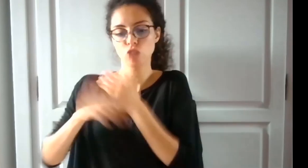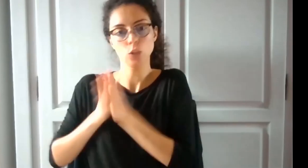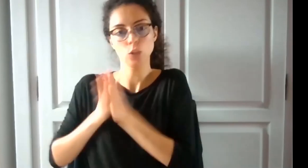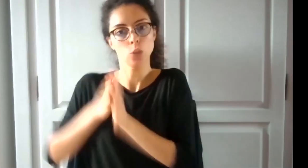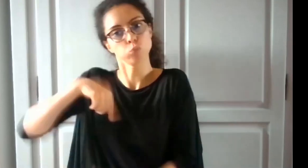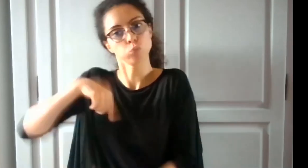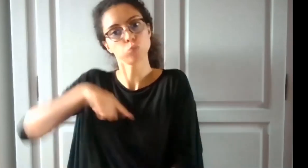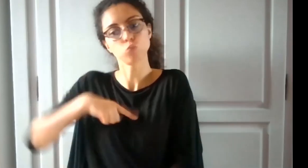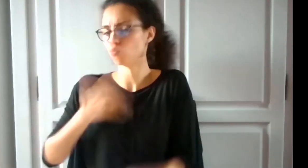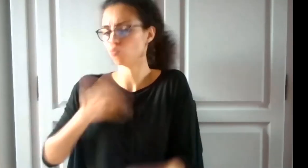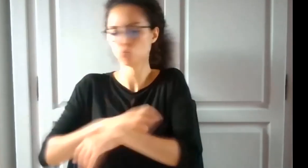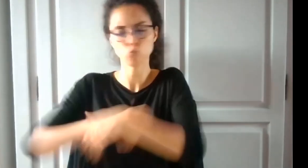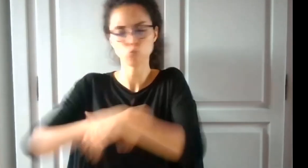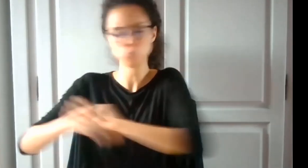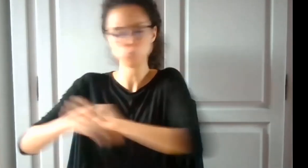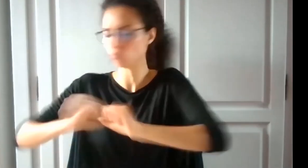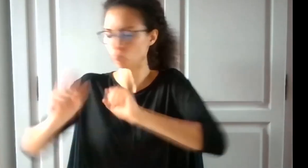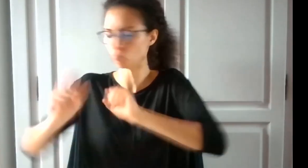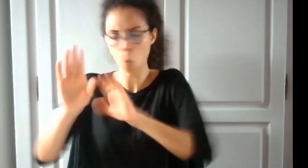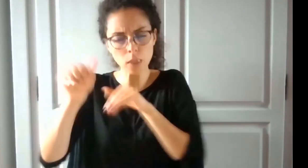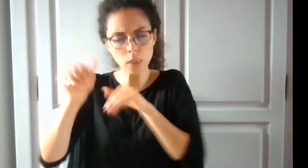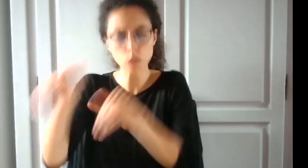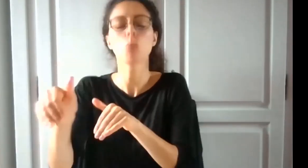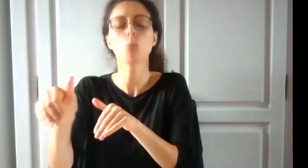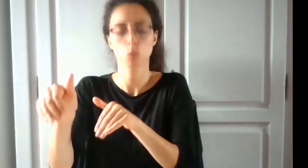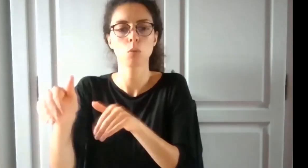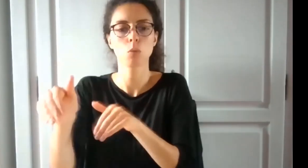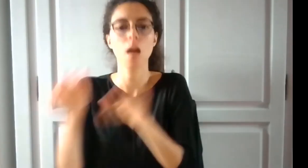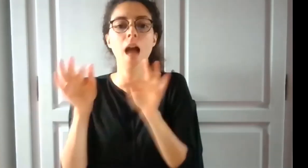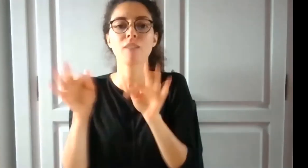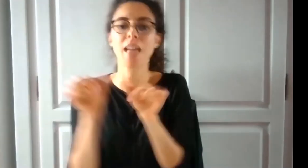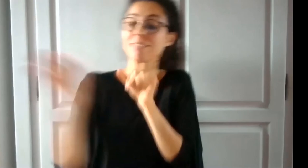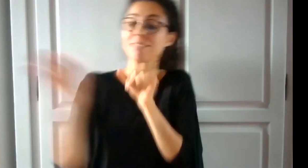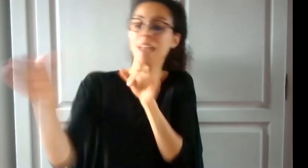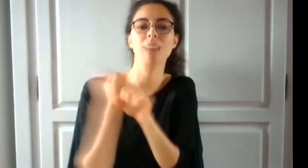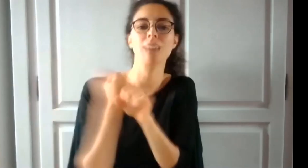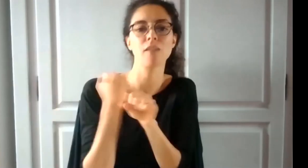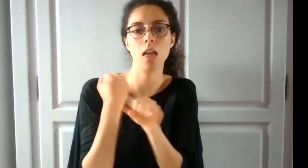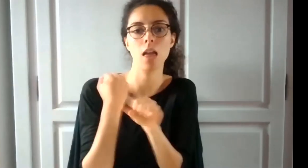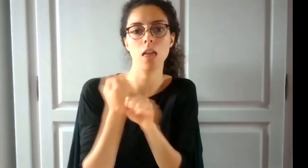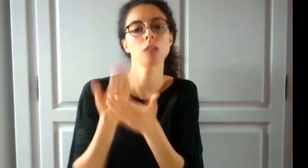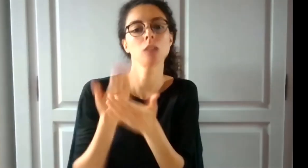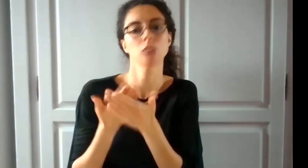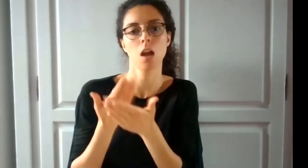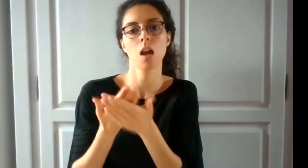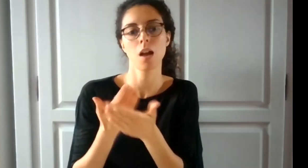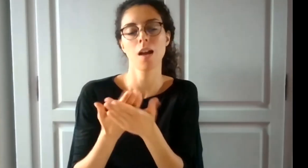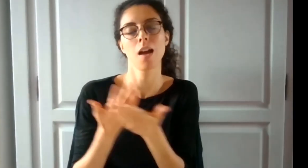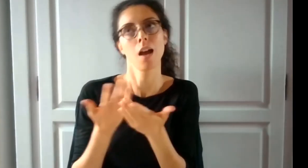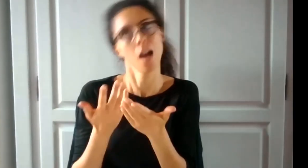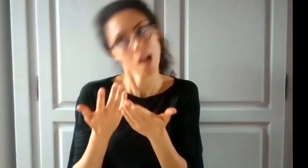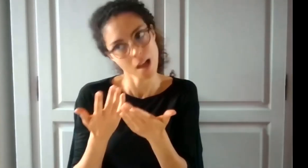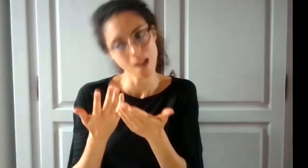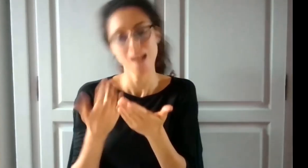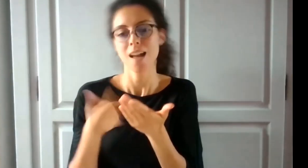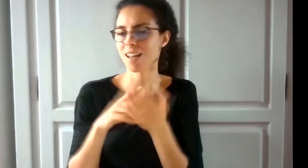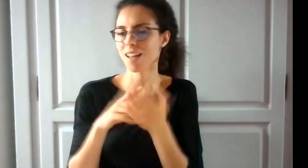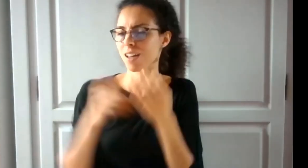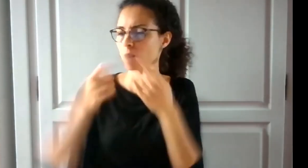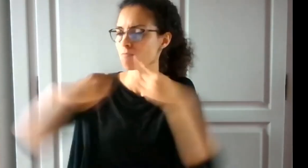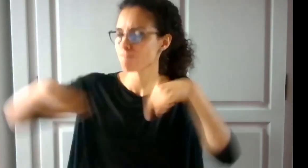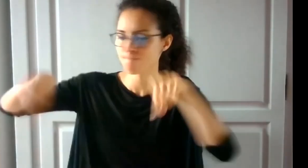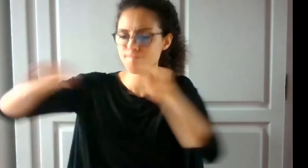mobilisés sur tous nos sujets. La question du télétravail fait l'objet d'une grande consultation interne qu'on